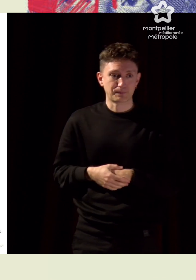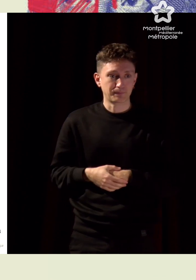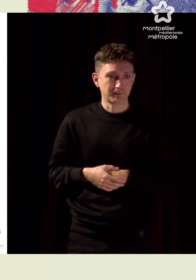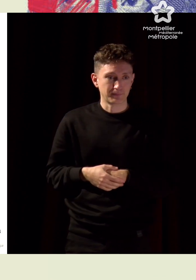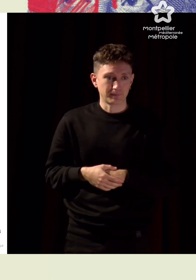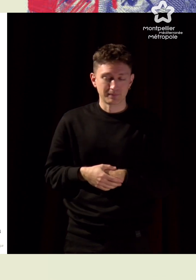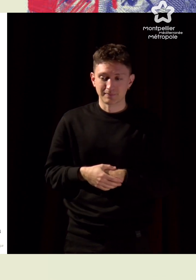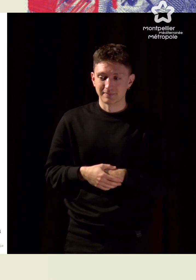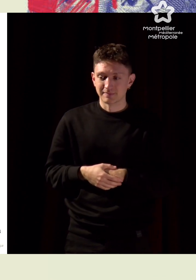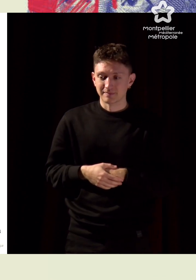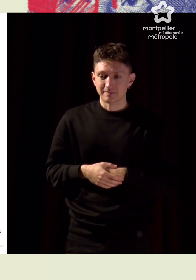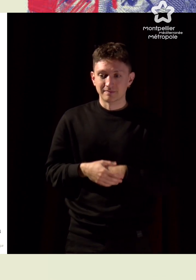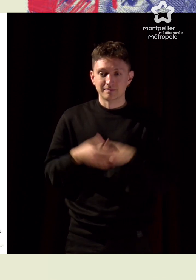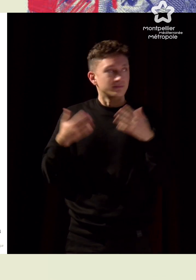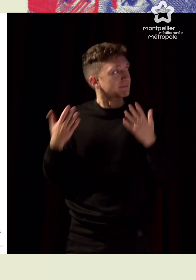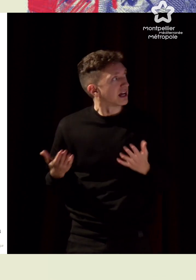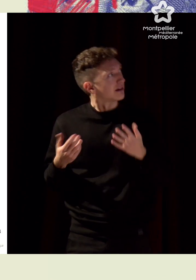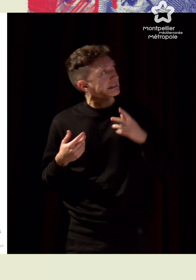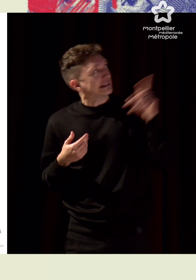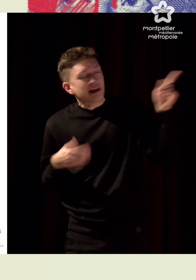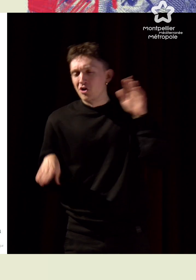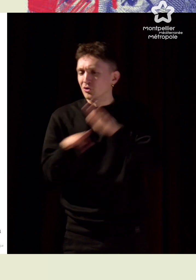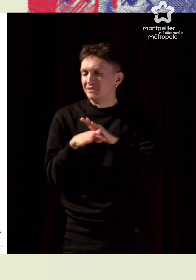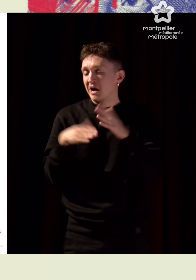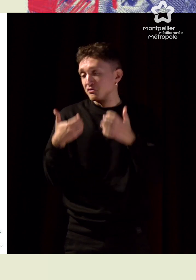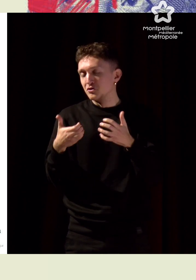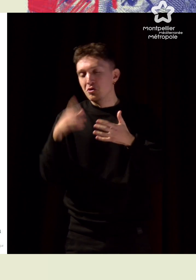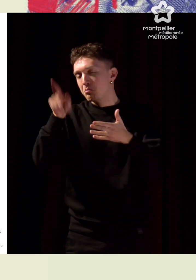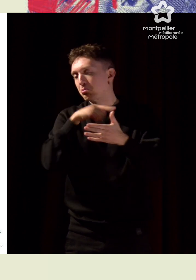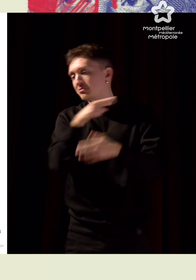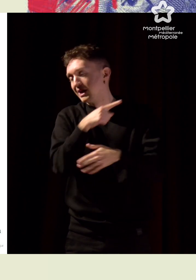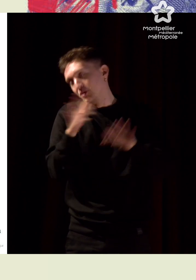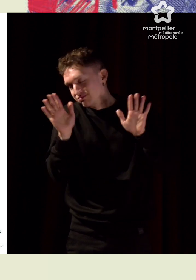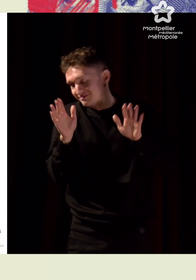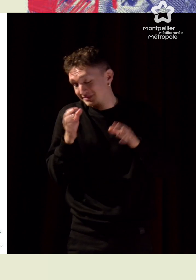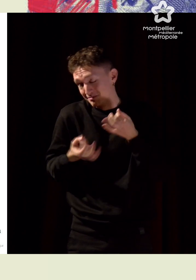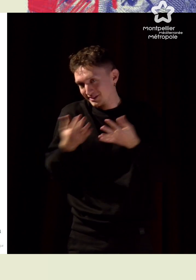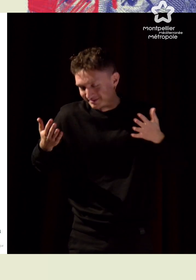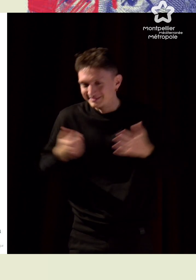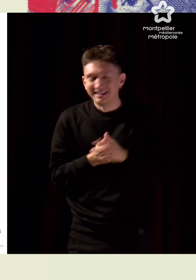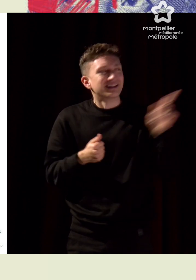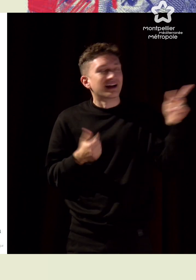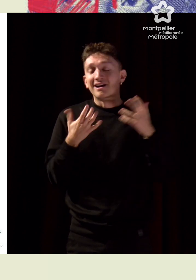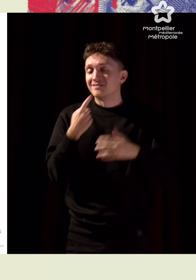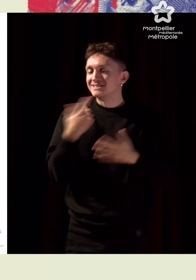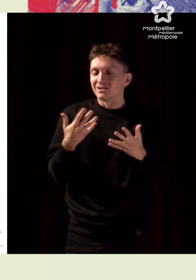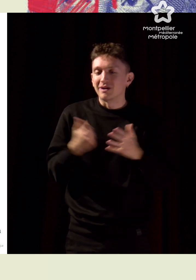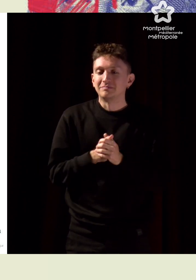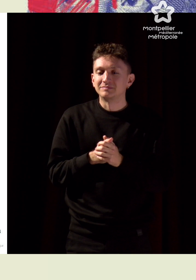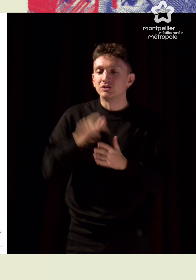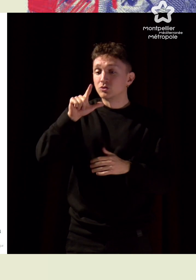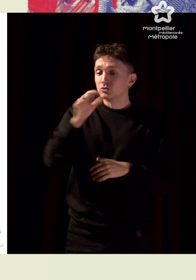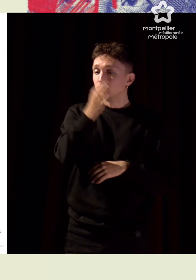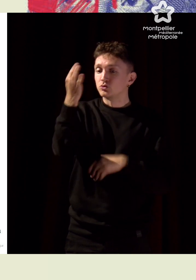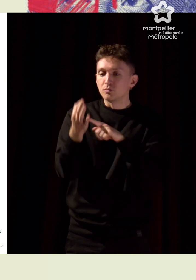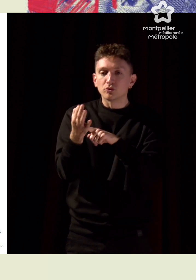Alors ça, c'est un graphique, je voulais l'enlever, puis j'ai pas eu le temps de l'enlever. En fait, c'était pour vous dire que, grosso modo, je vous ai dit, les 2%, ils sont